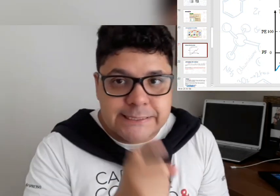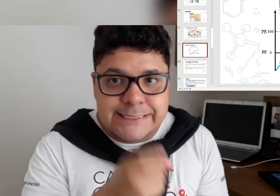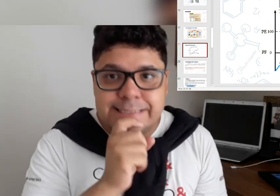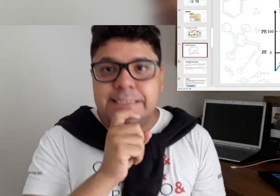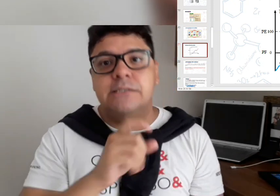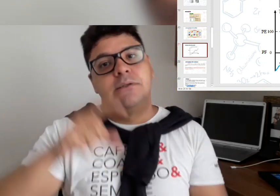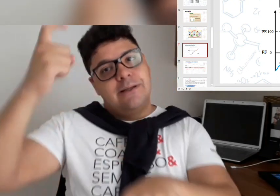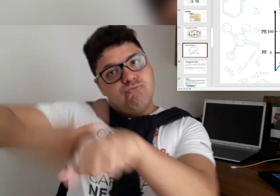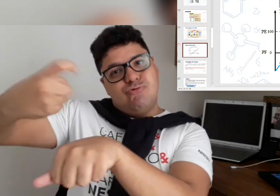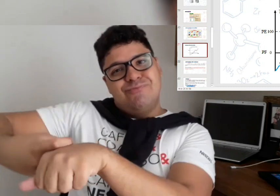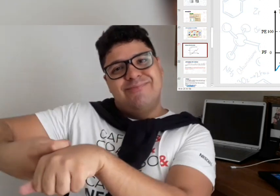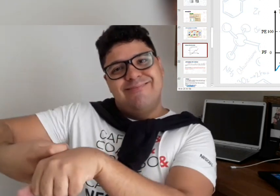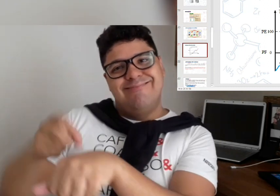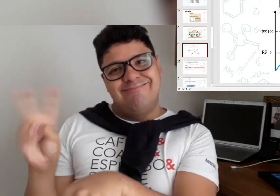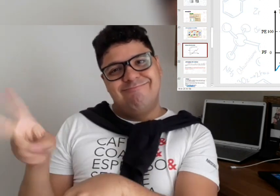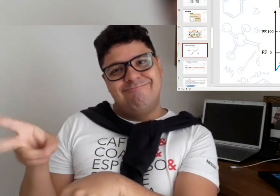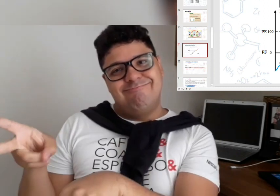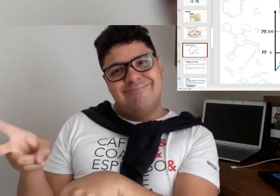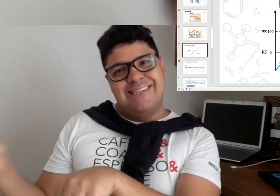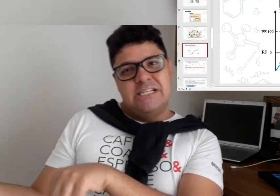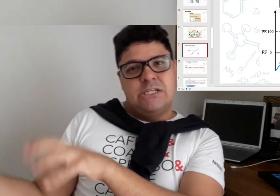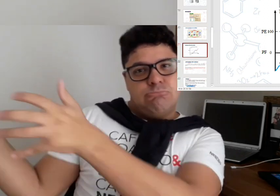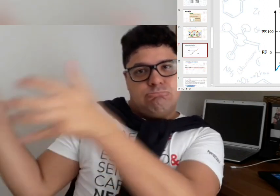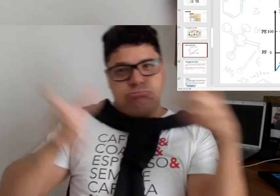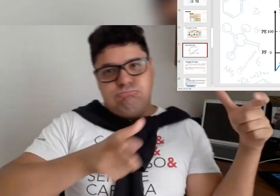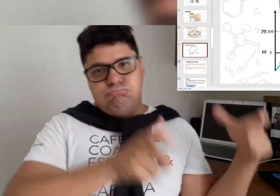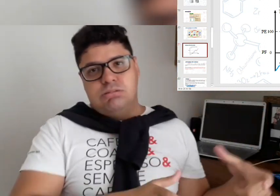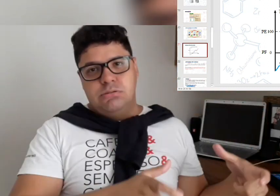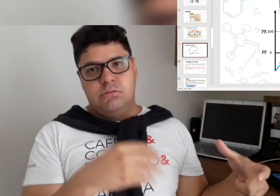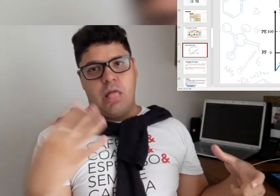derreter. Aí, ele vai derretendo